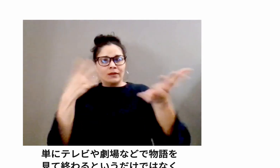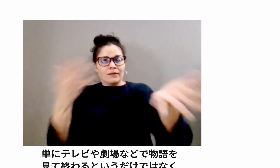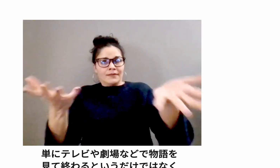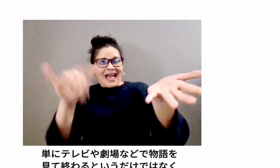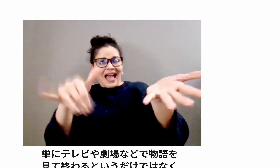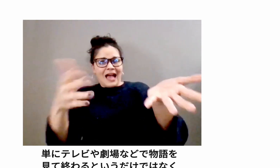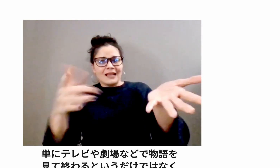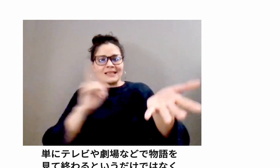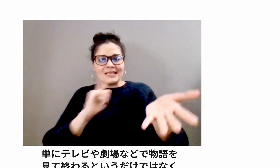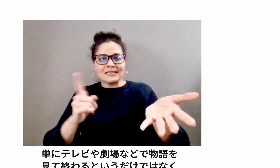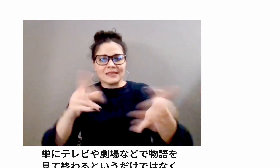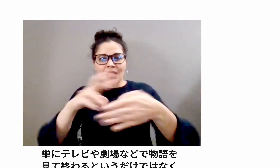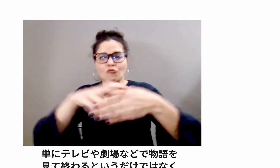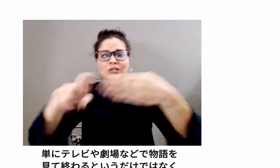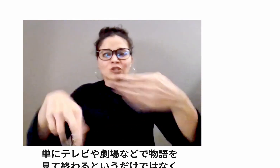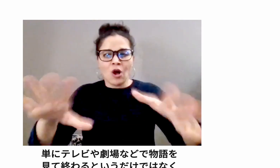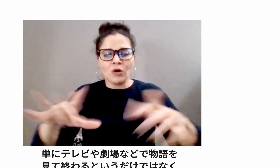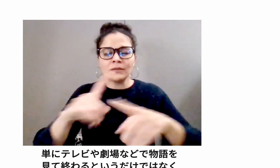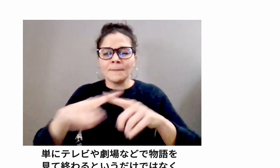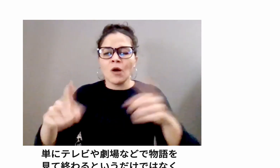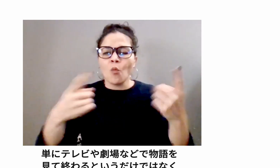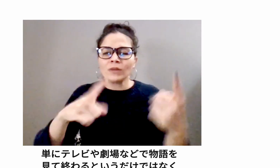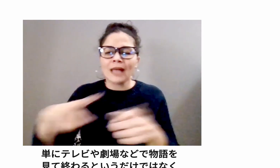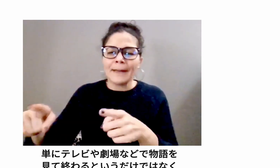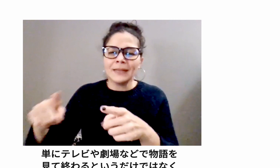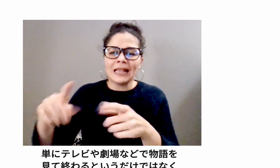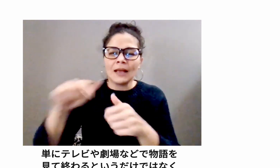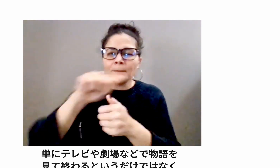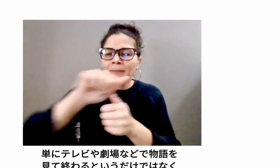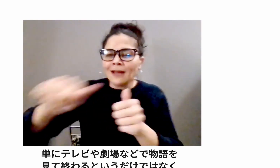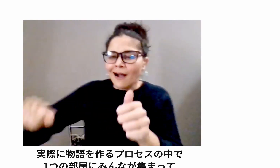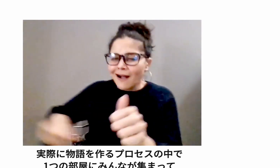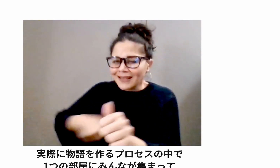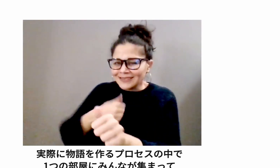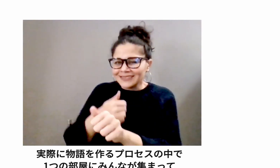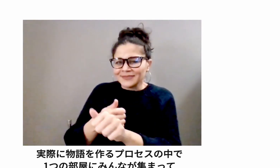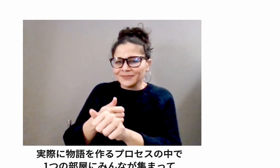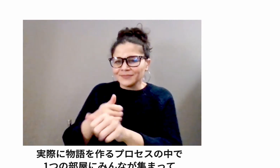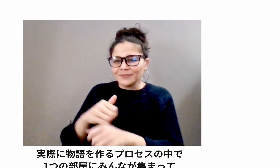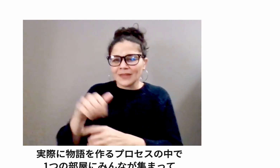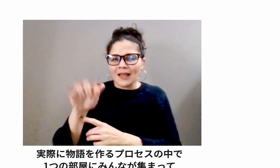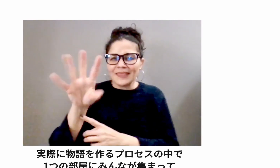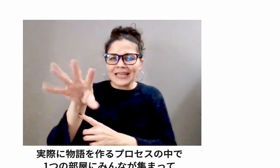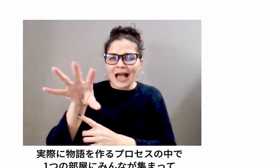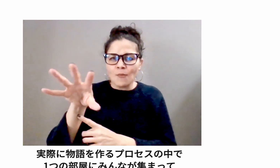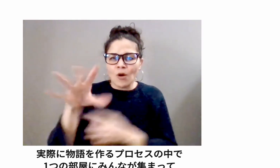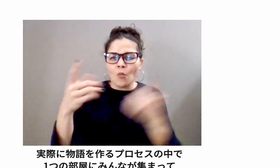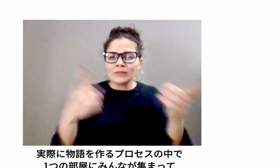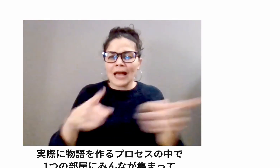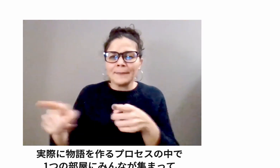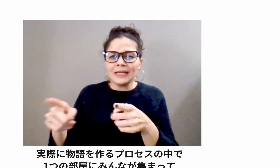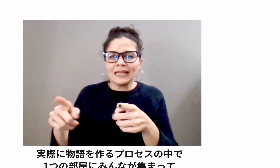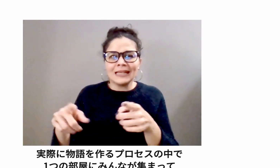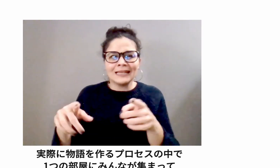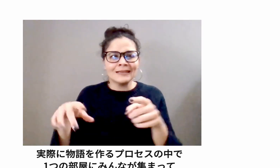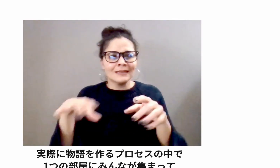として見るだけに終わるではなくて、その実際にその物語を作っているそのプロセスの中